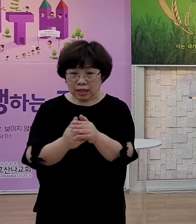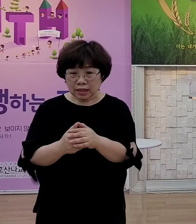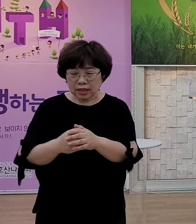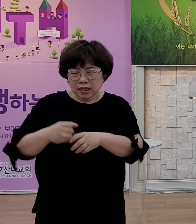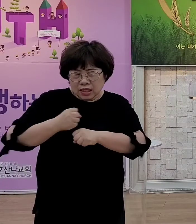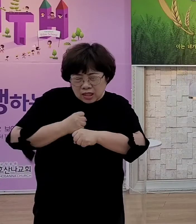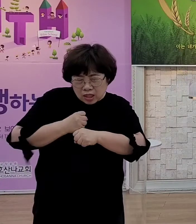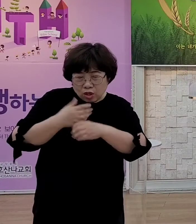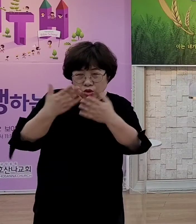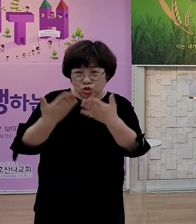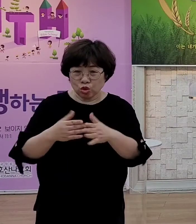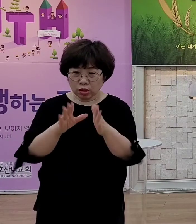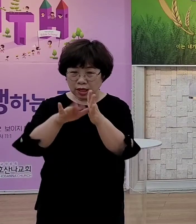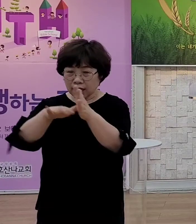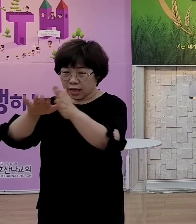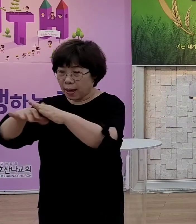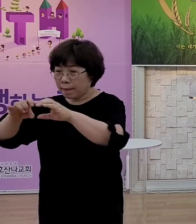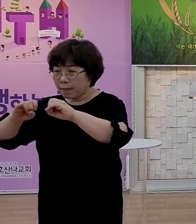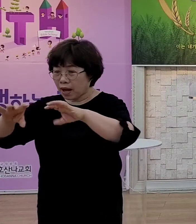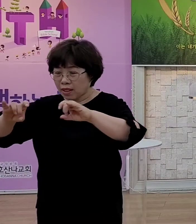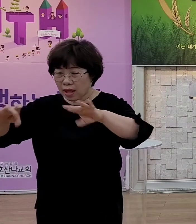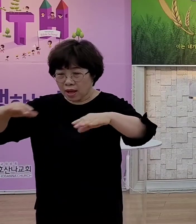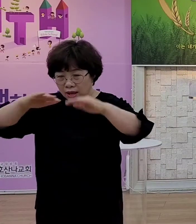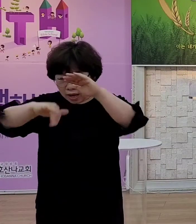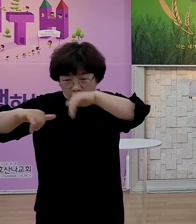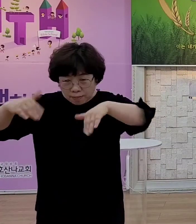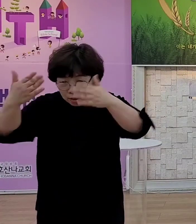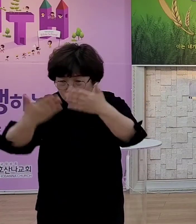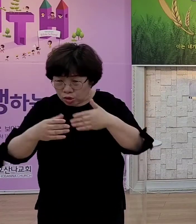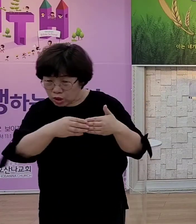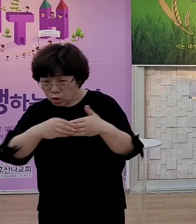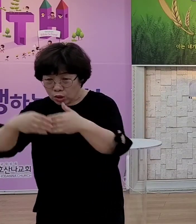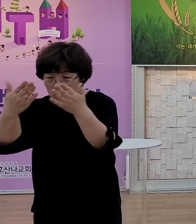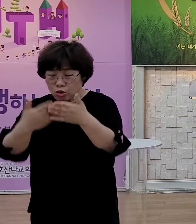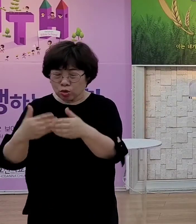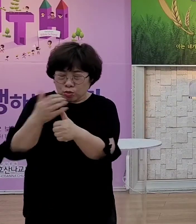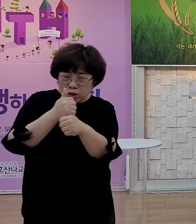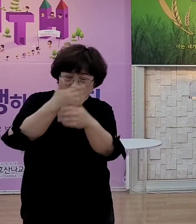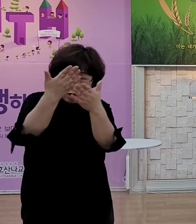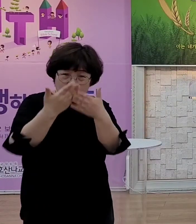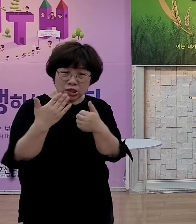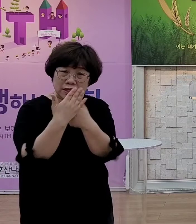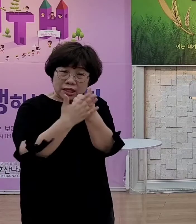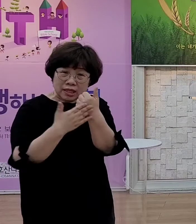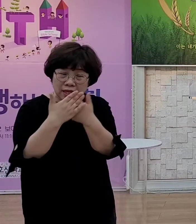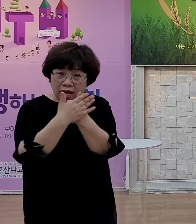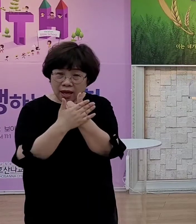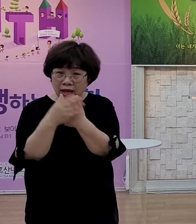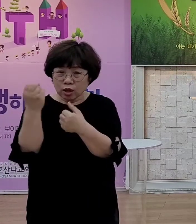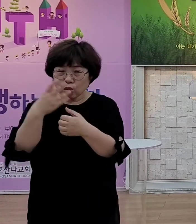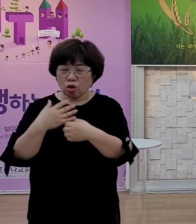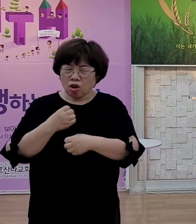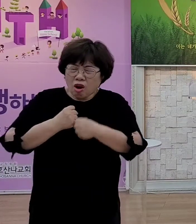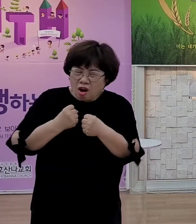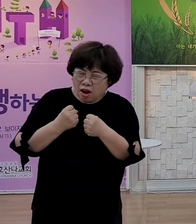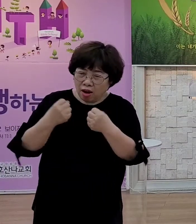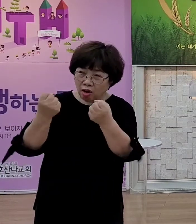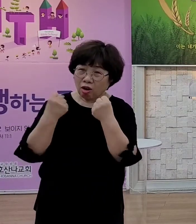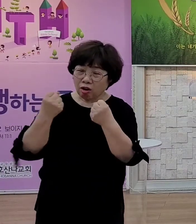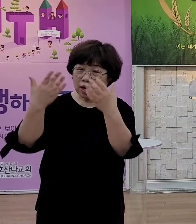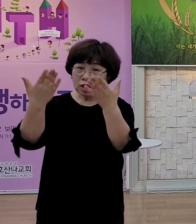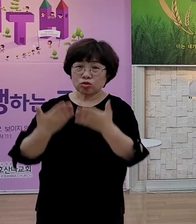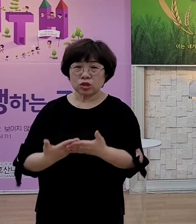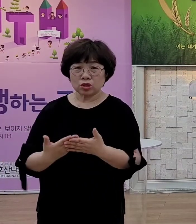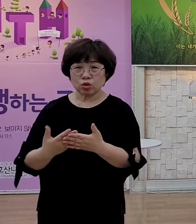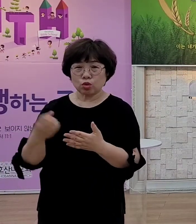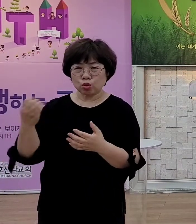또 시시때때로 하나님 간섭하시고 인도해 주시고 붙들어 주신 거네. 그리고 또 건강도 주셨죠.